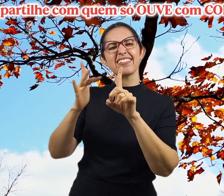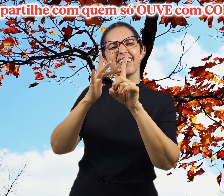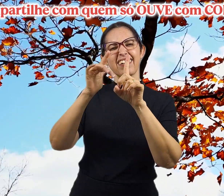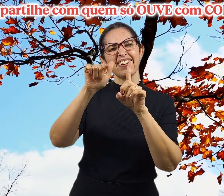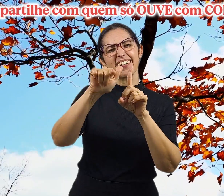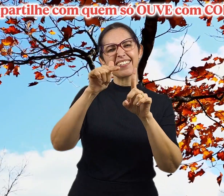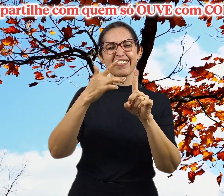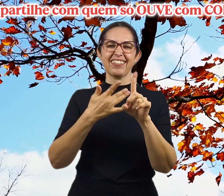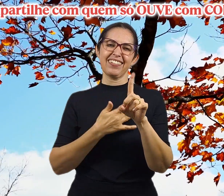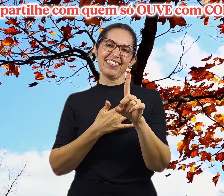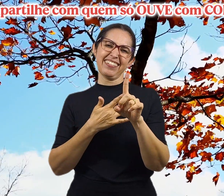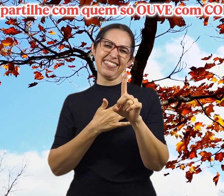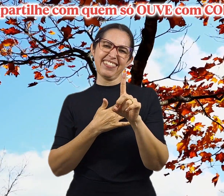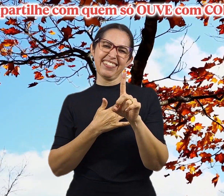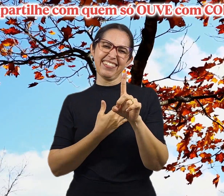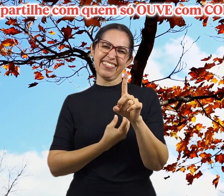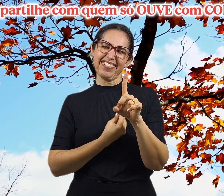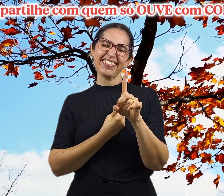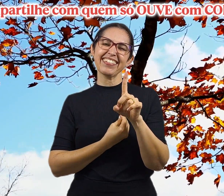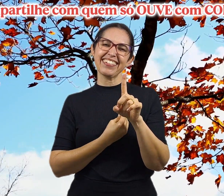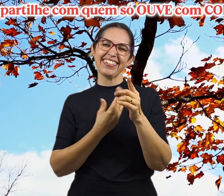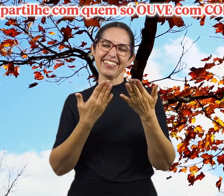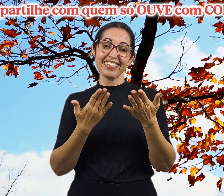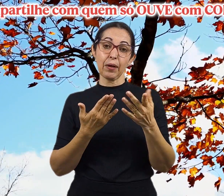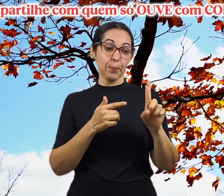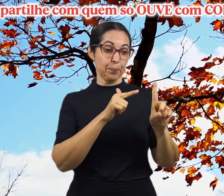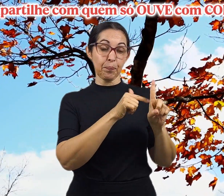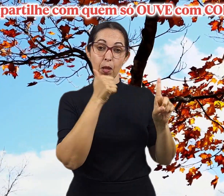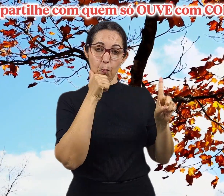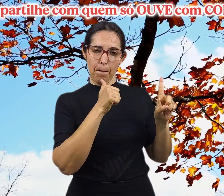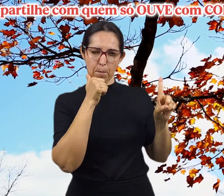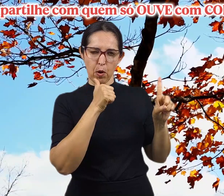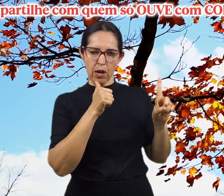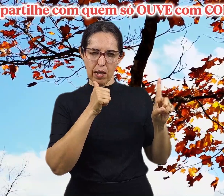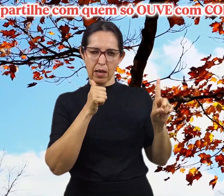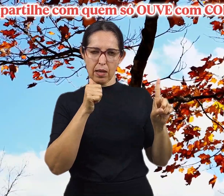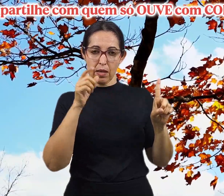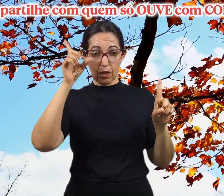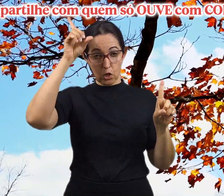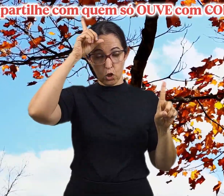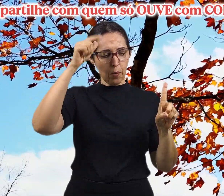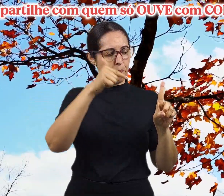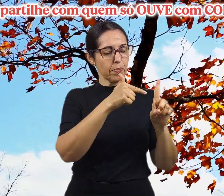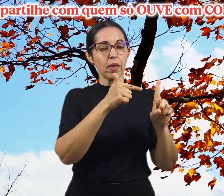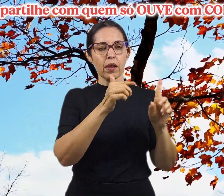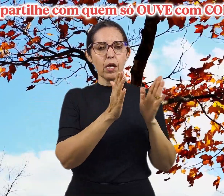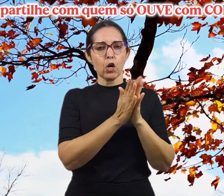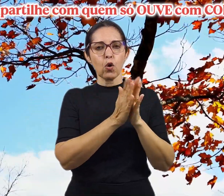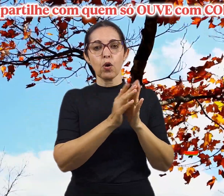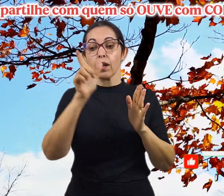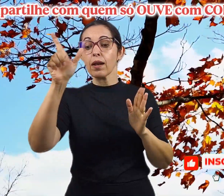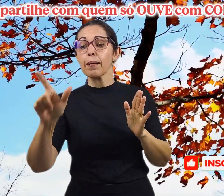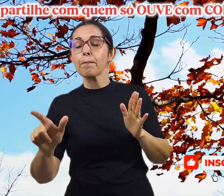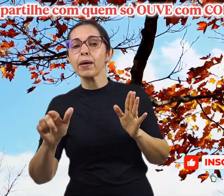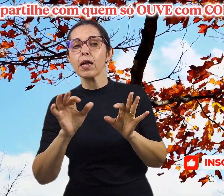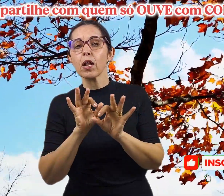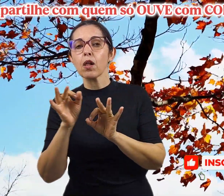mostrou um dom dessa forma, a senhora que está orando por um familiar que reside em outro estado, o qual está enfermo. O